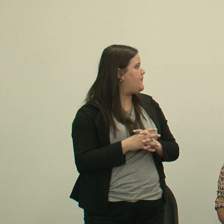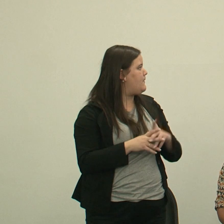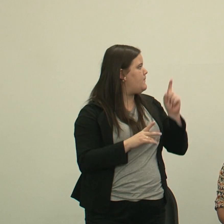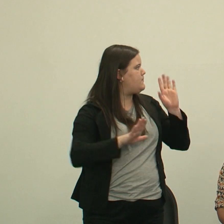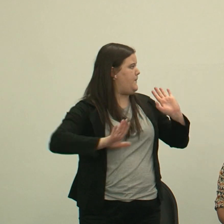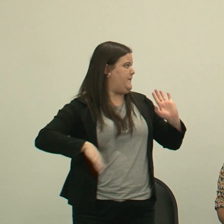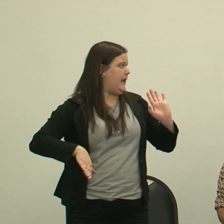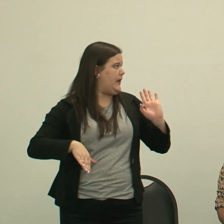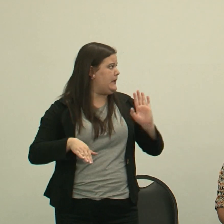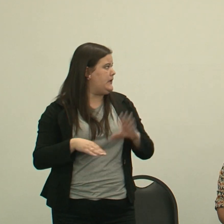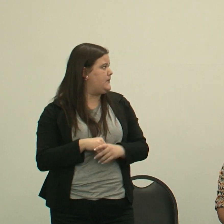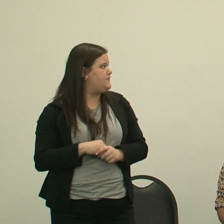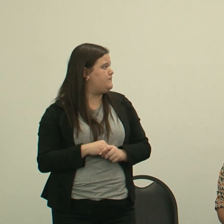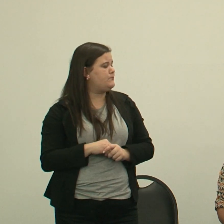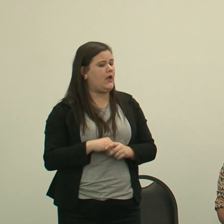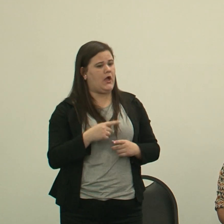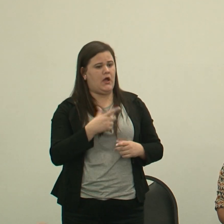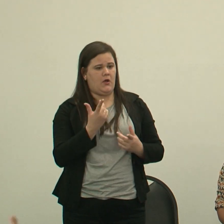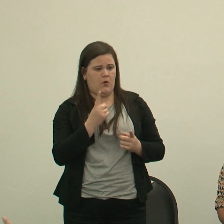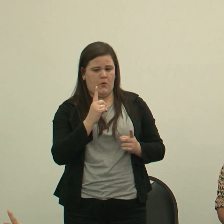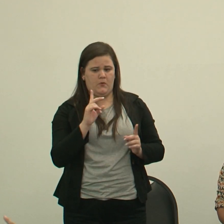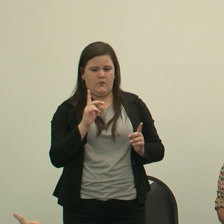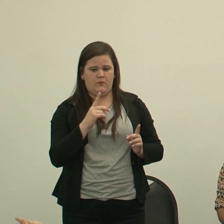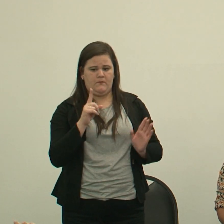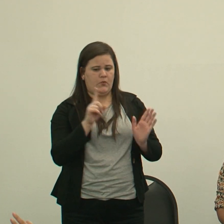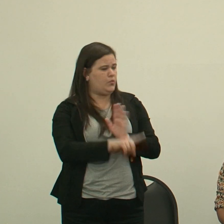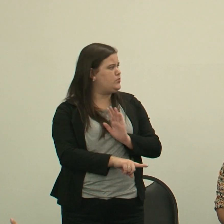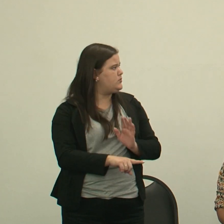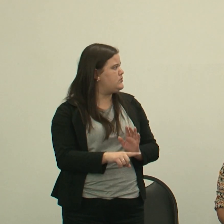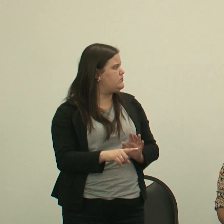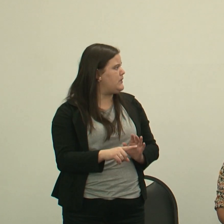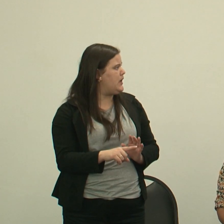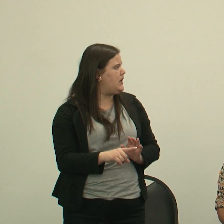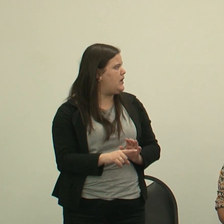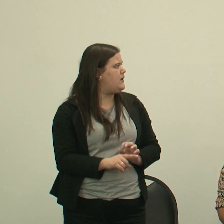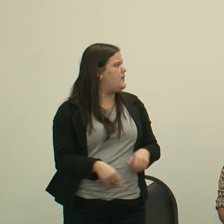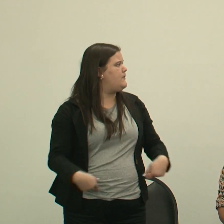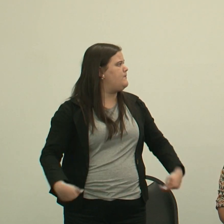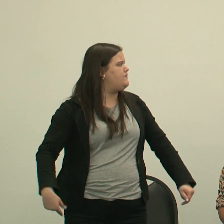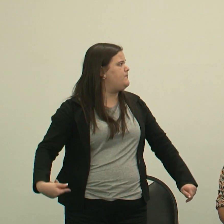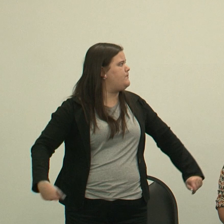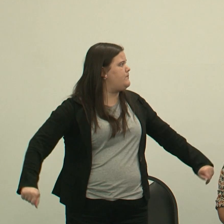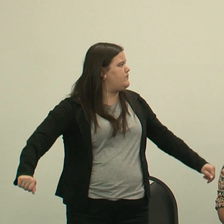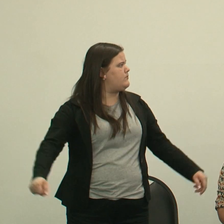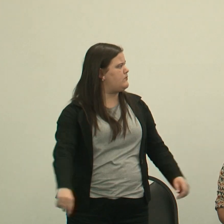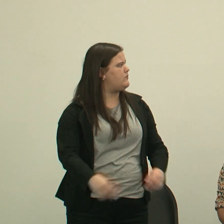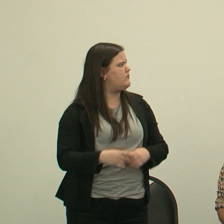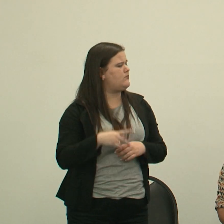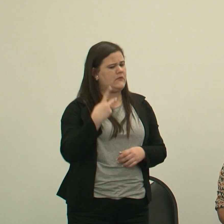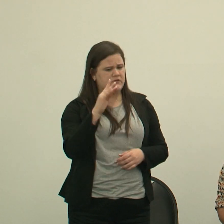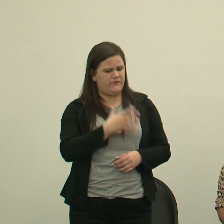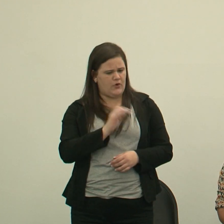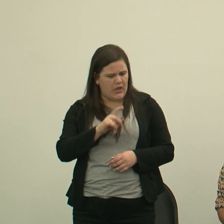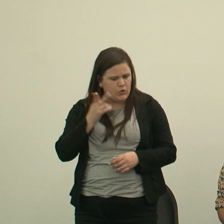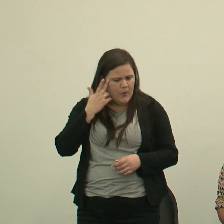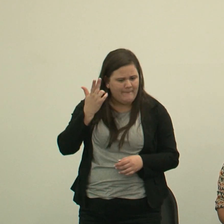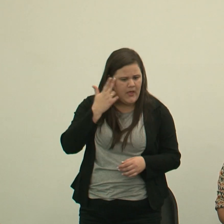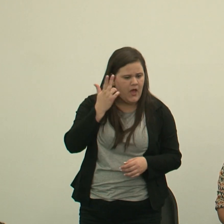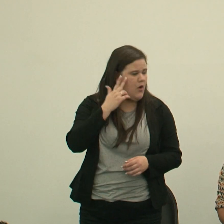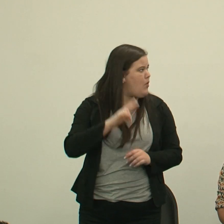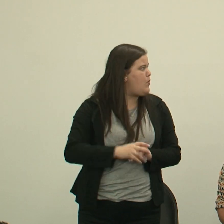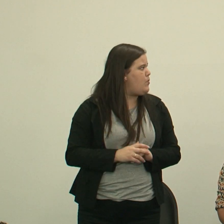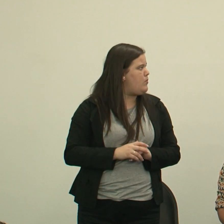na praia e aí alguém pergunta para Ellen, né, que é a mãe do Cedric, esposa do Desmond. Seu filho é